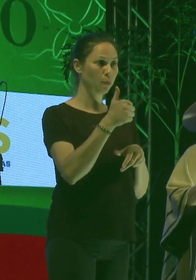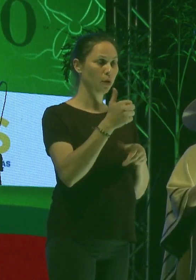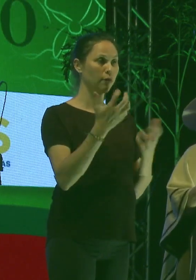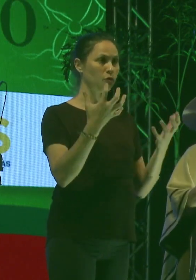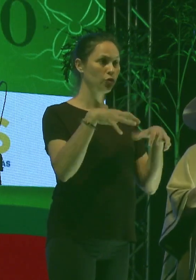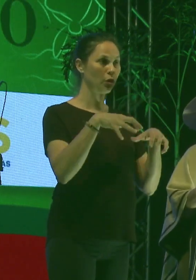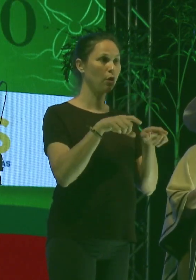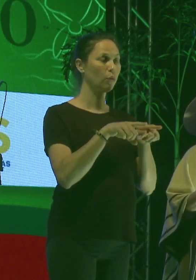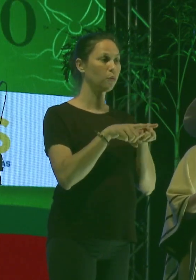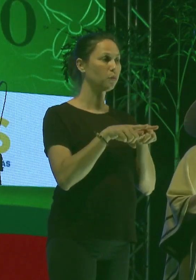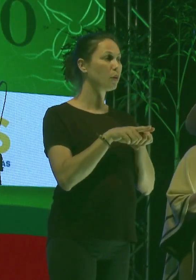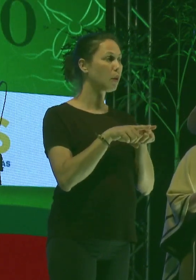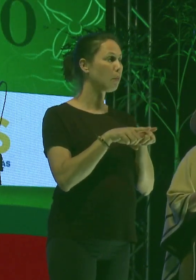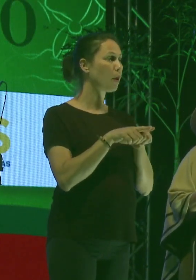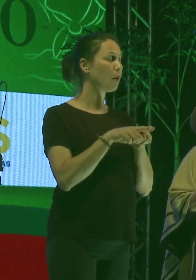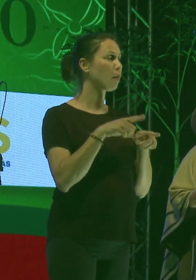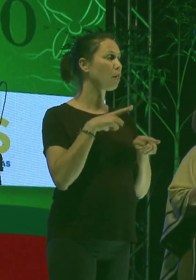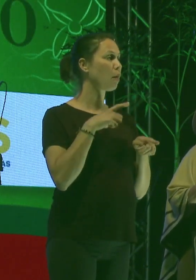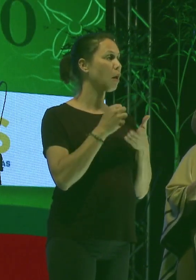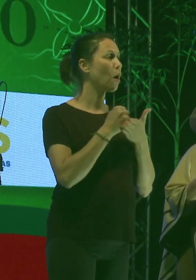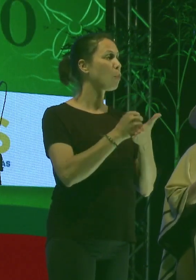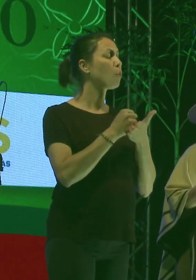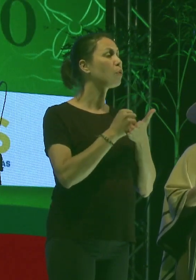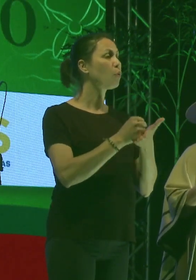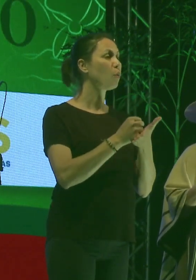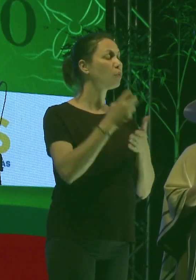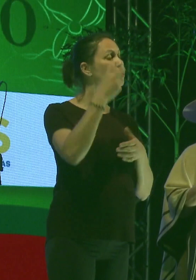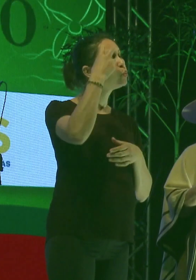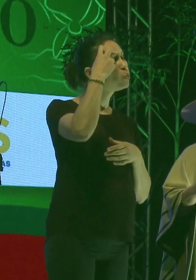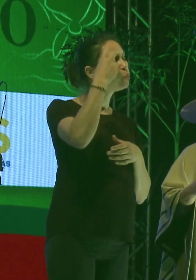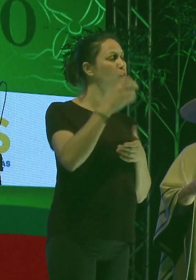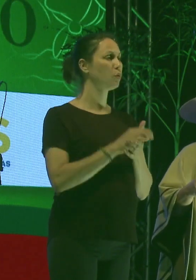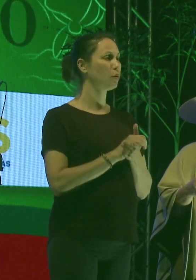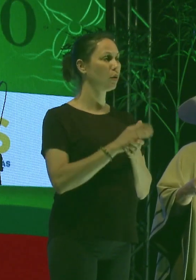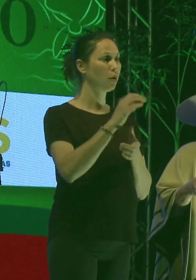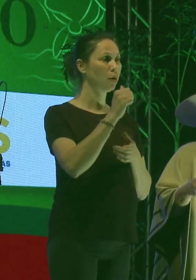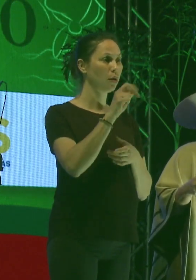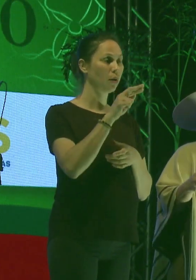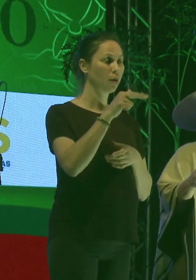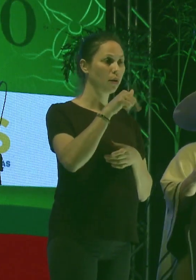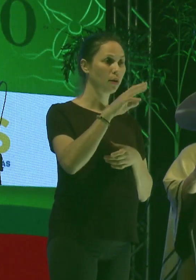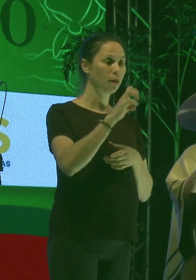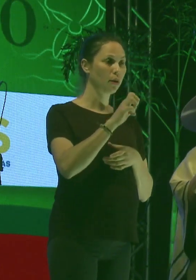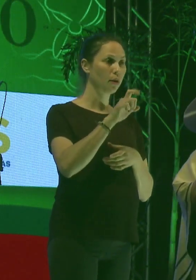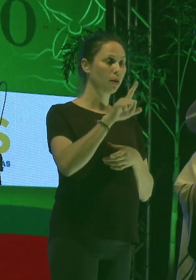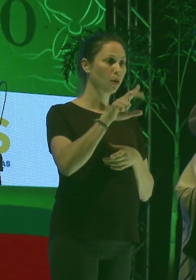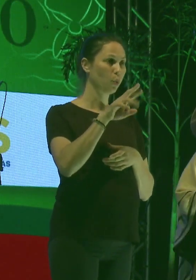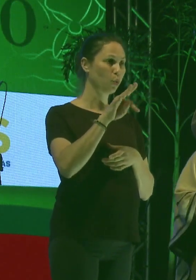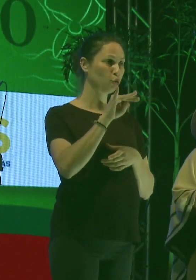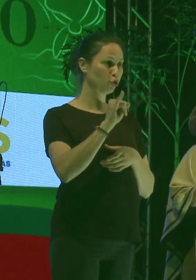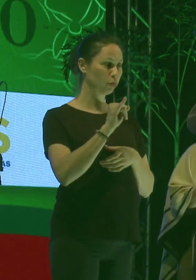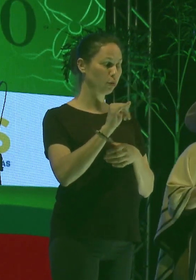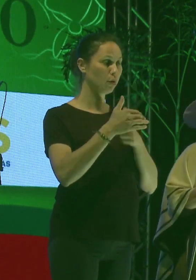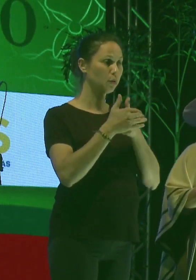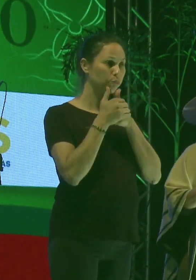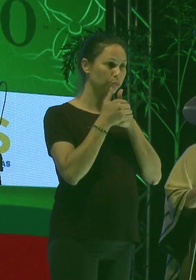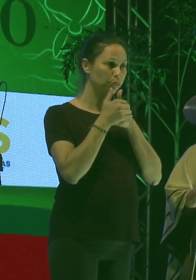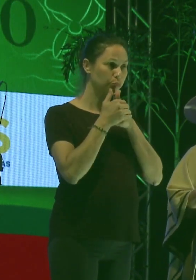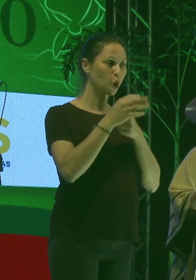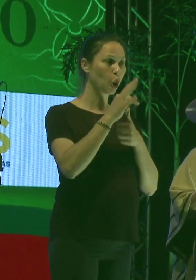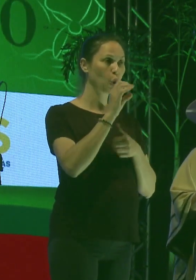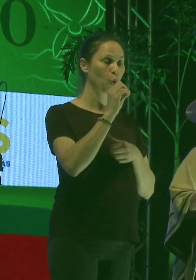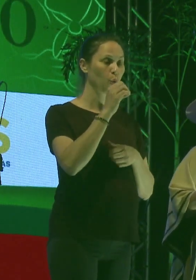Também agradecer os nossos apoiadores culturais. Carmelute Leilões. Erva Mate Tomeleiro.